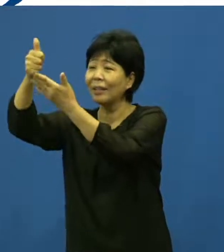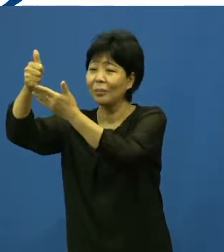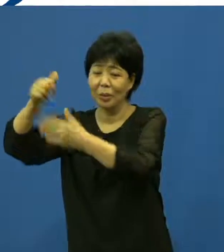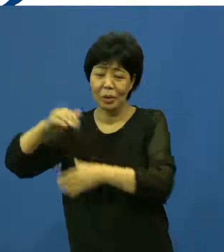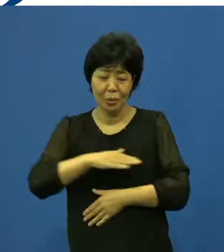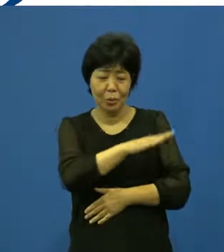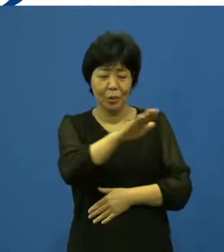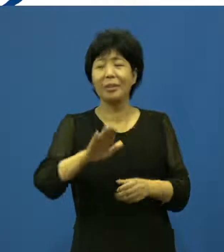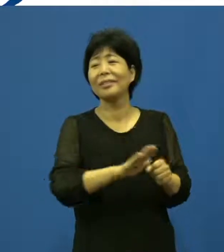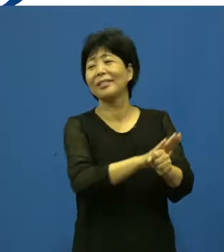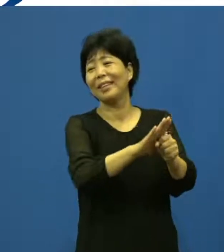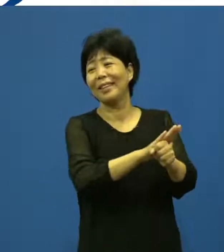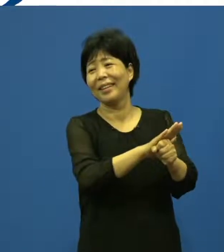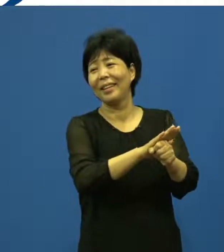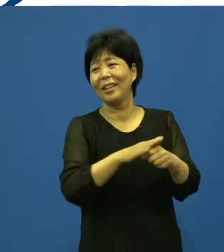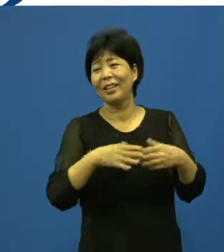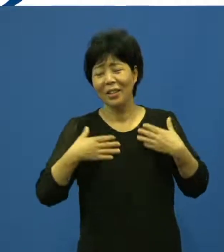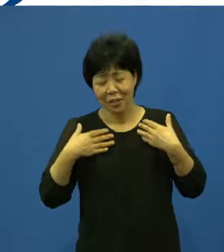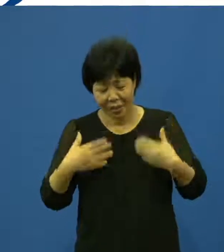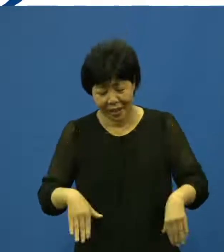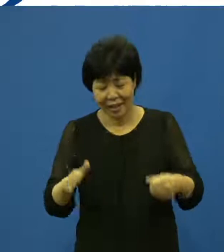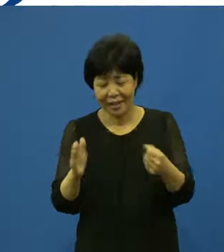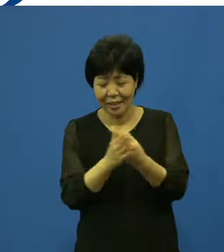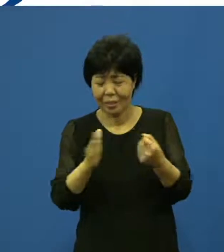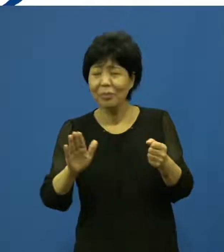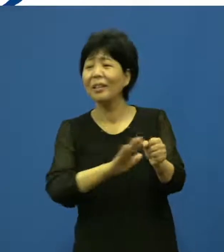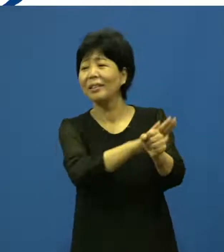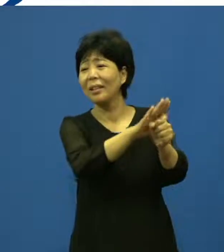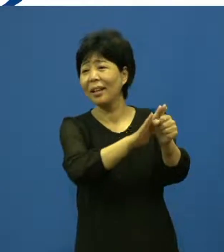연약해서 사랑하신 겁니다.